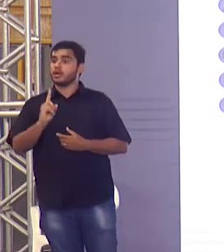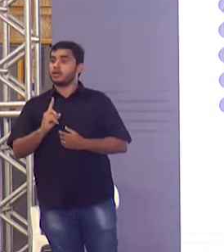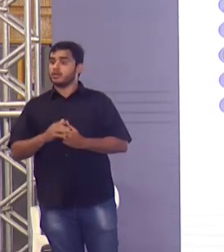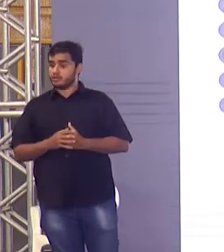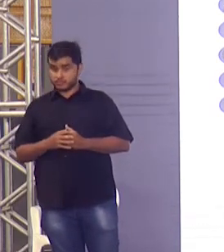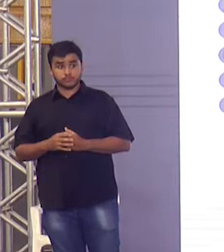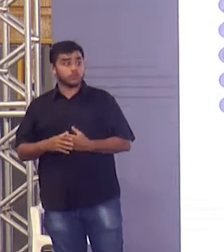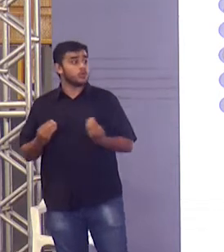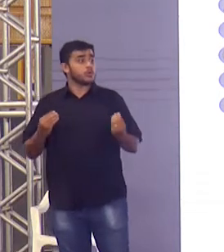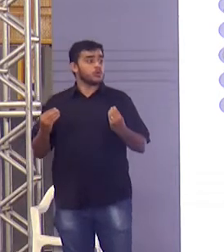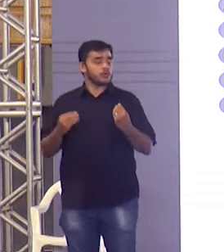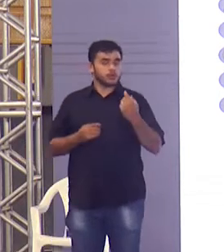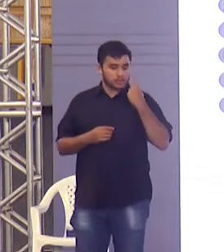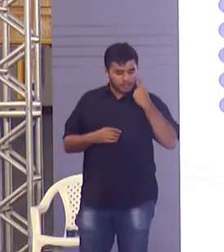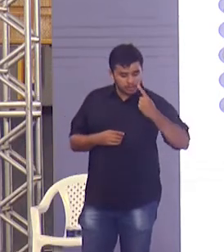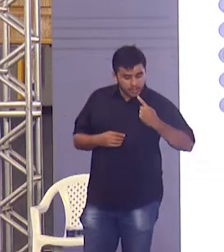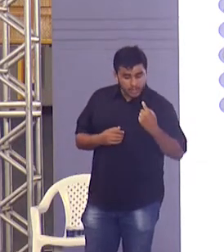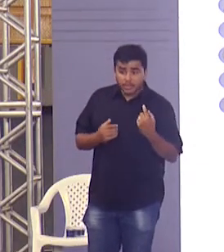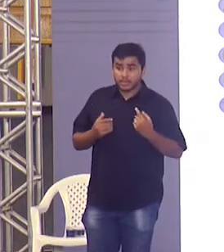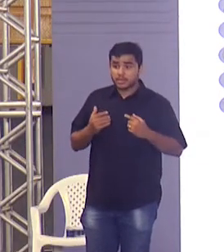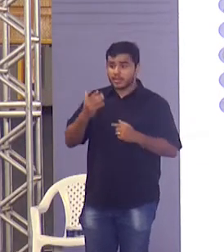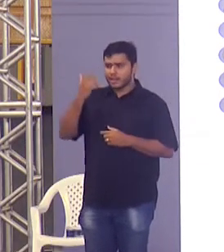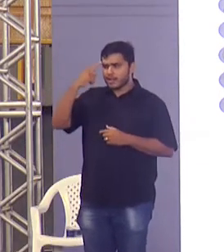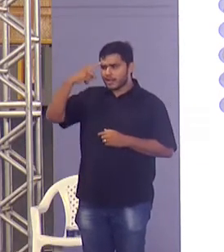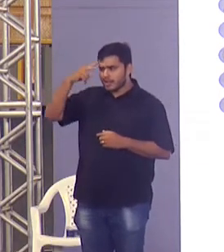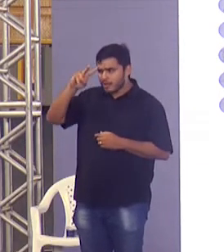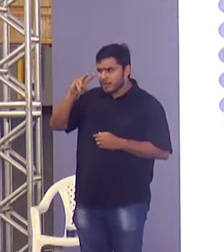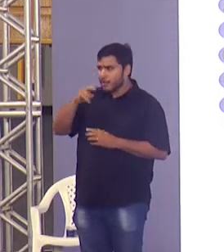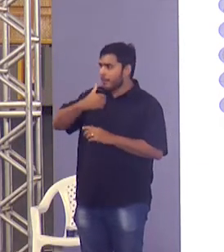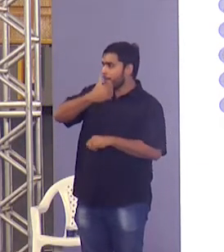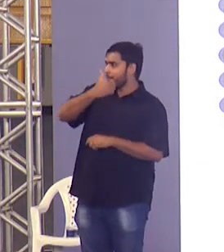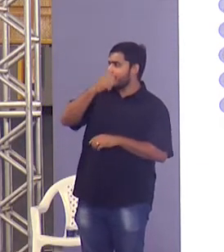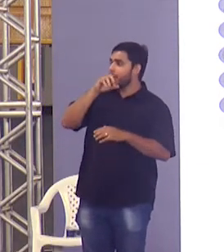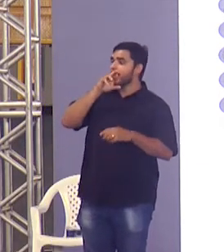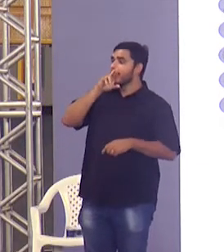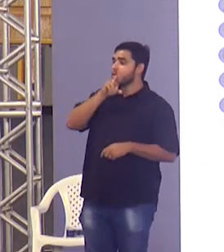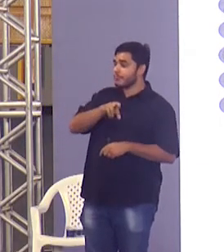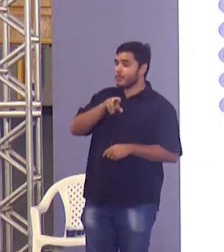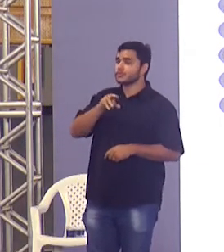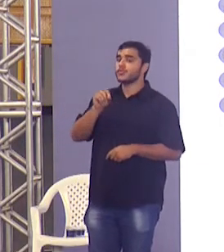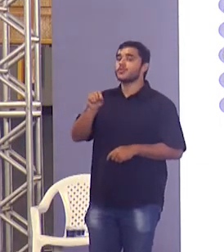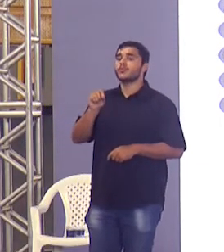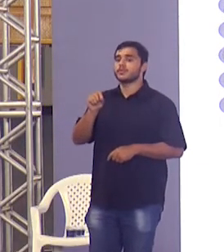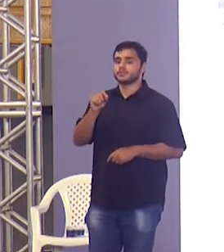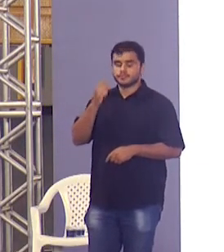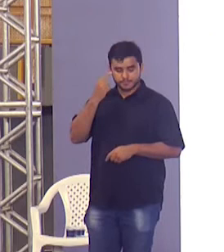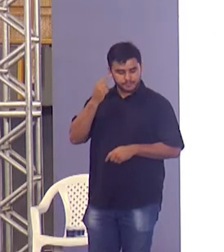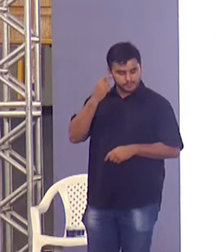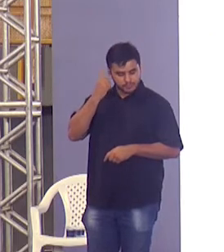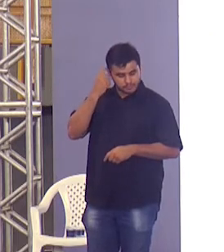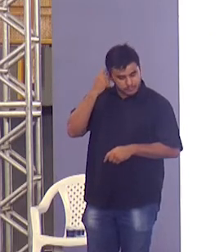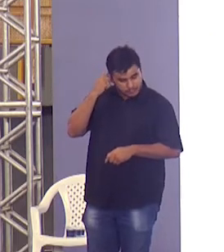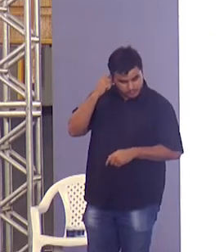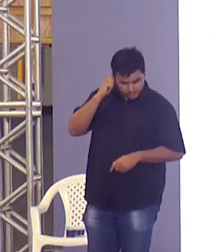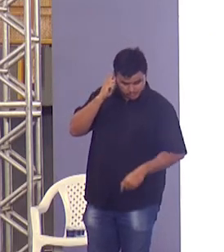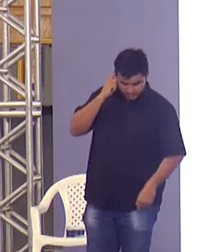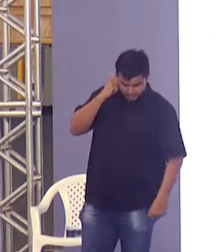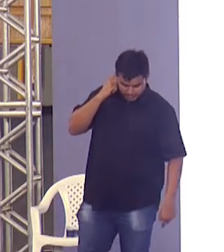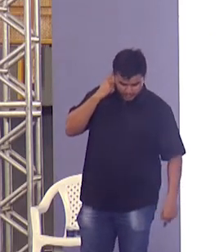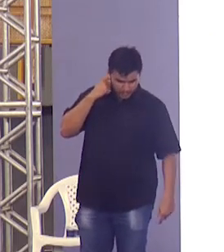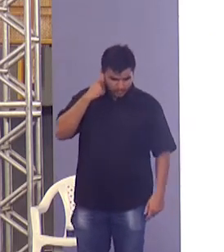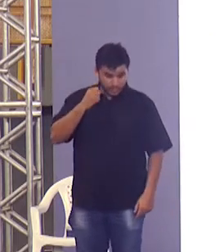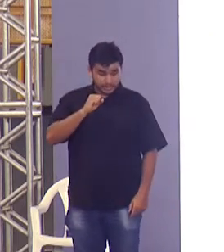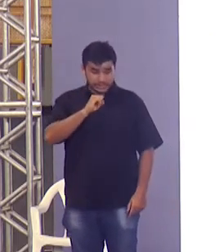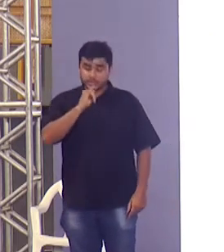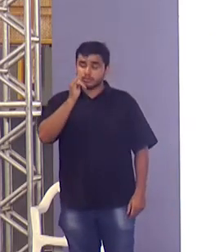isso? Igual eu fiz a primeira questão. Vou dar um exemplo. Pessoal, quando você tem uma